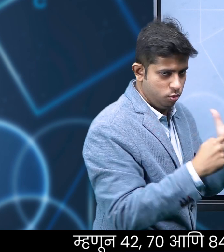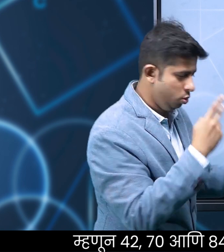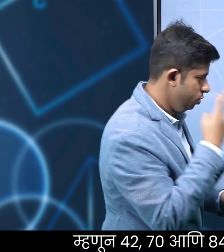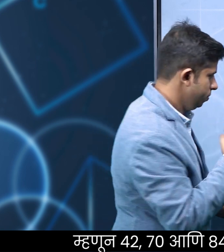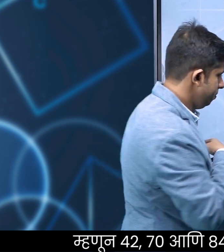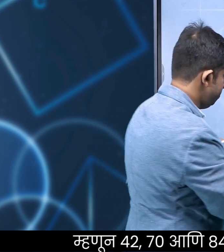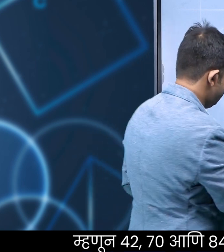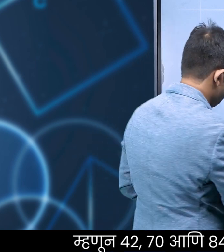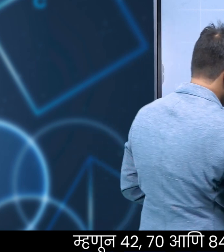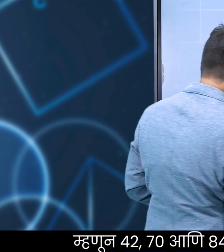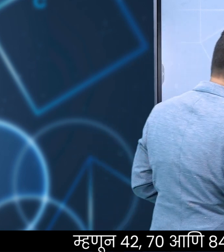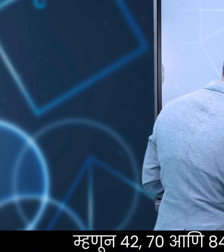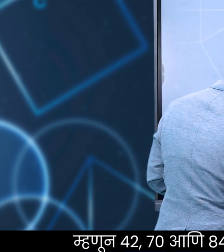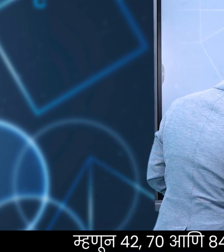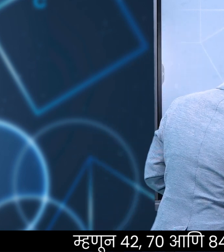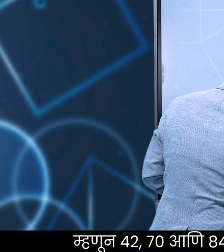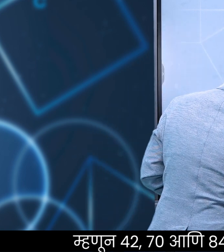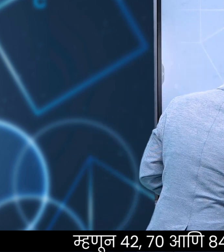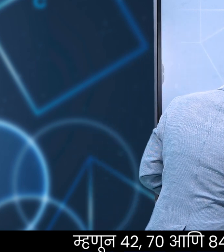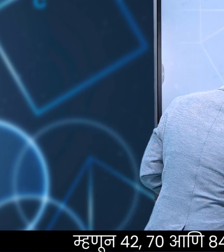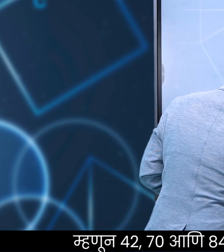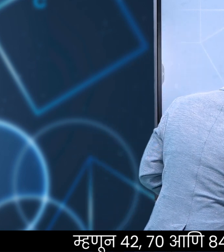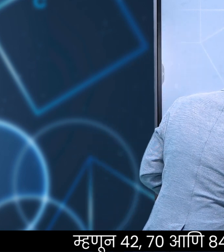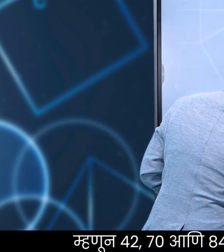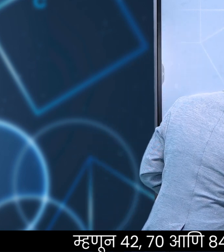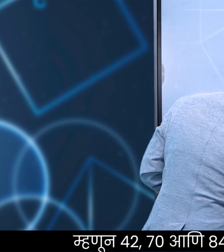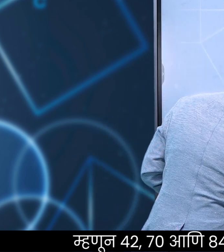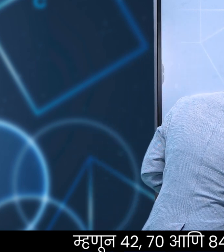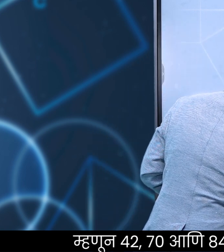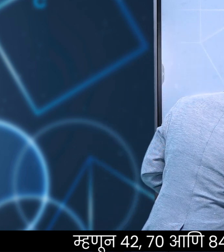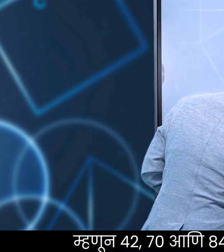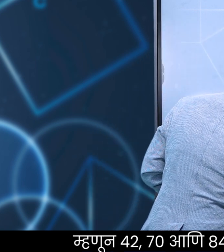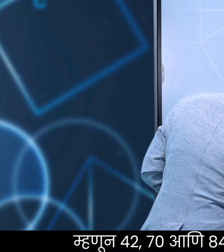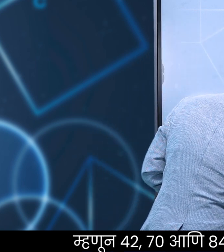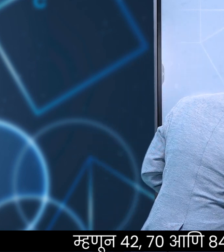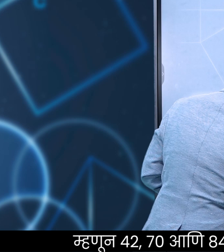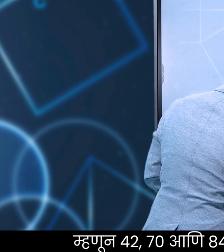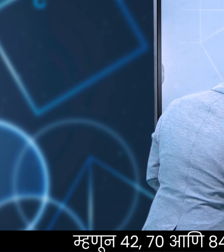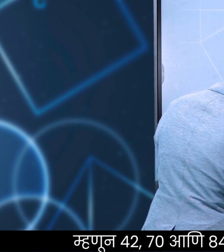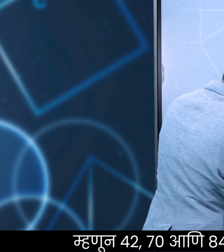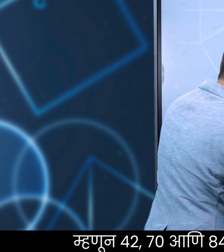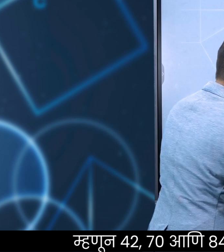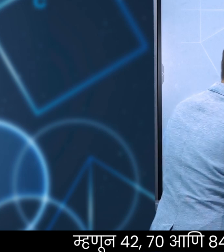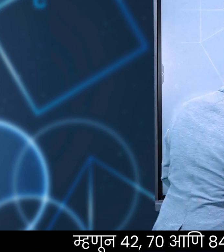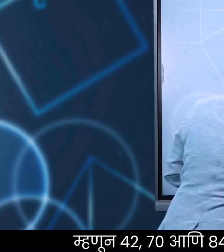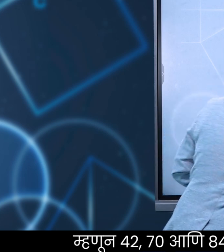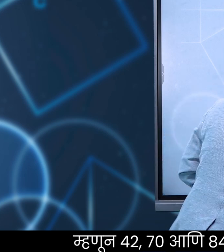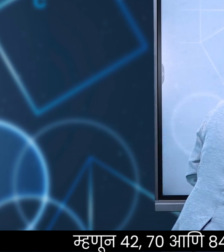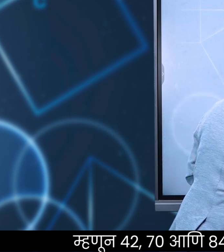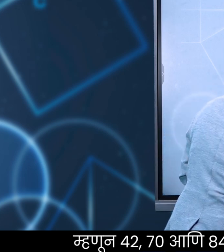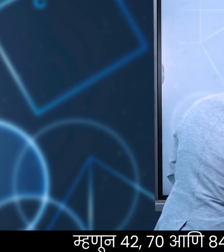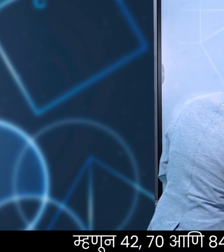म्हणून 42, 70 आणि 84 चे सामायिक अवयव आहेत 1, 2, 7 आणि 14.